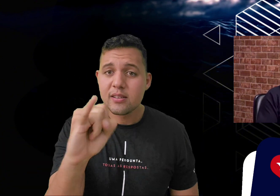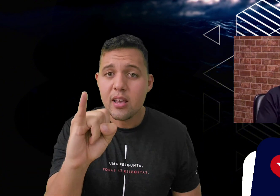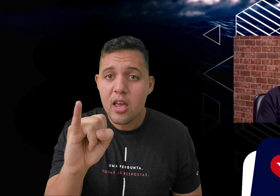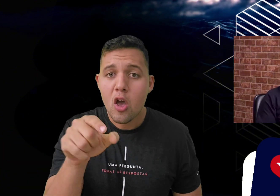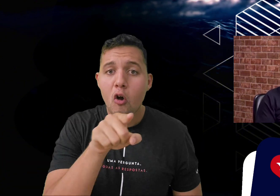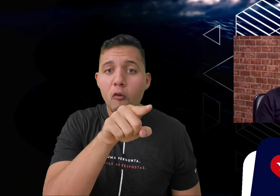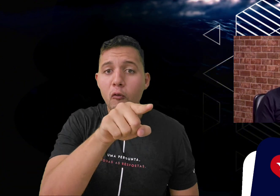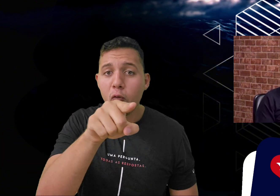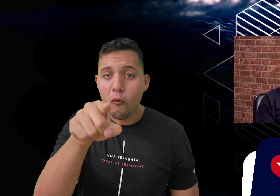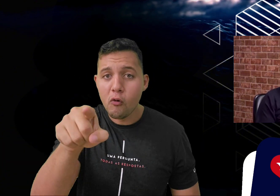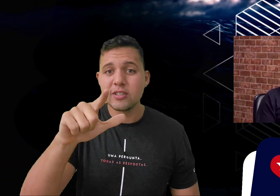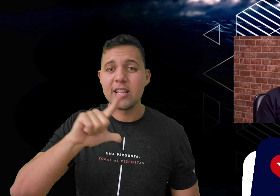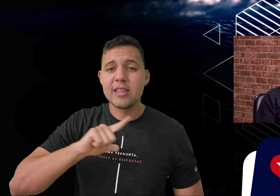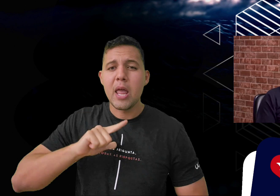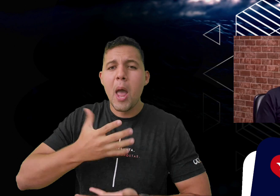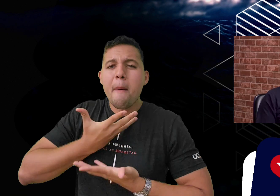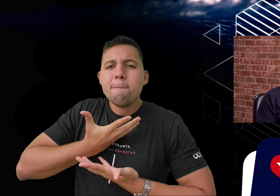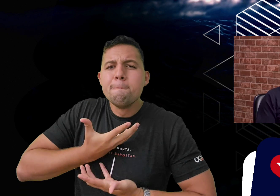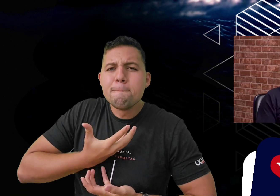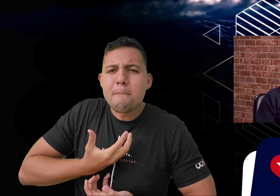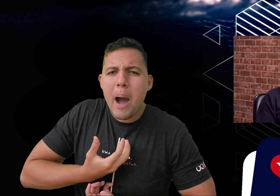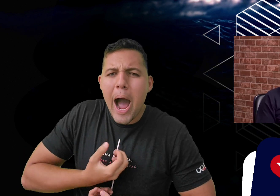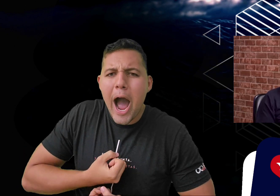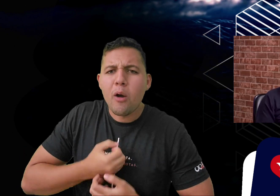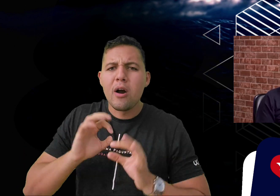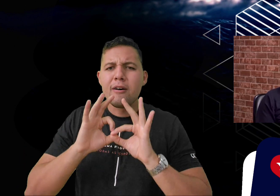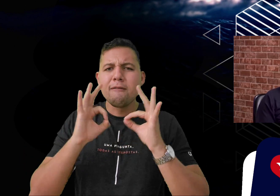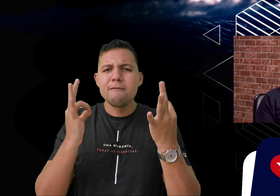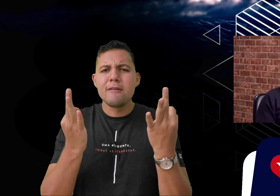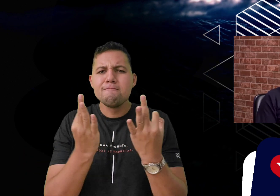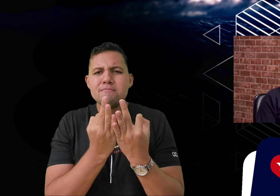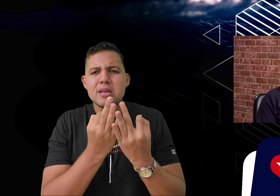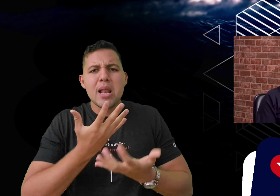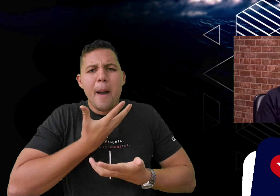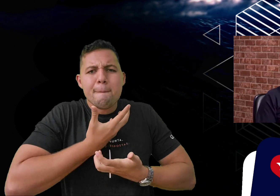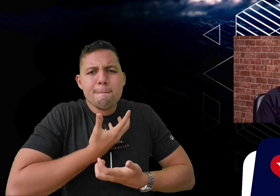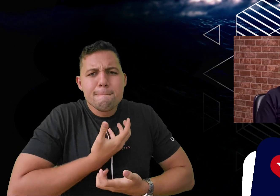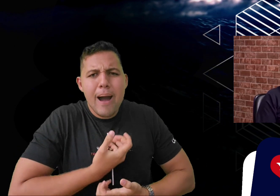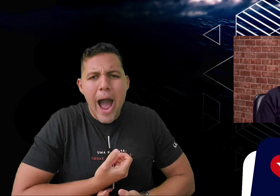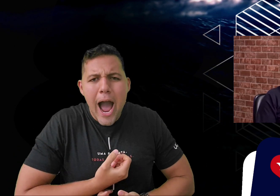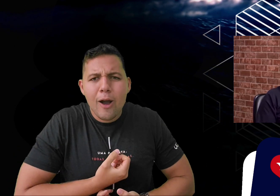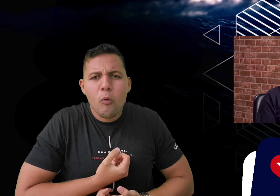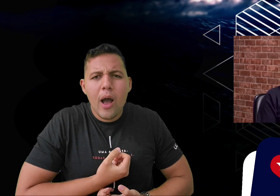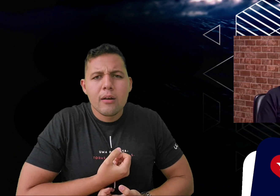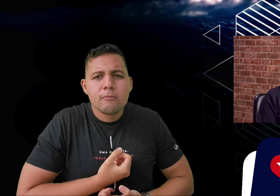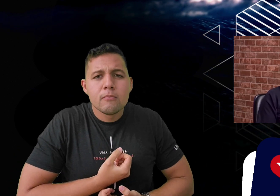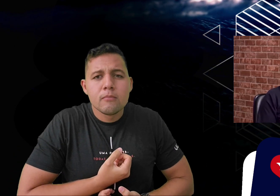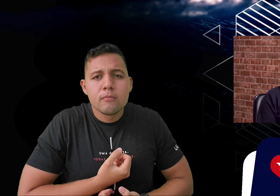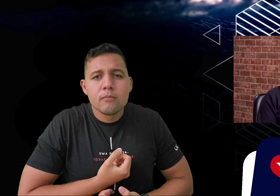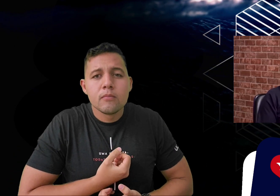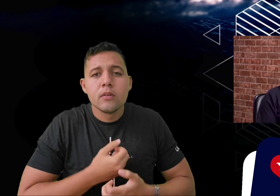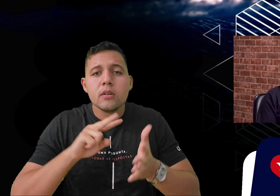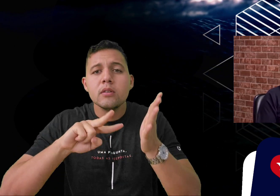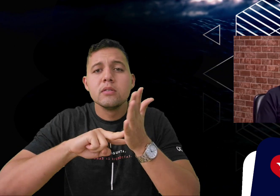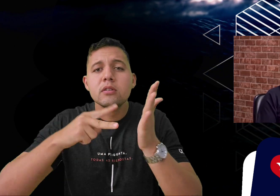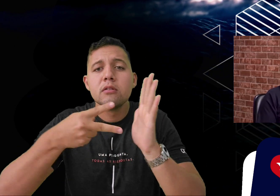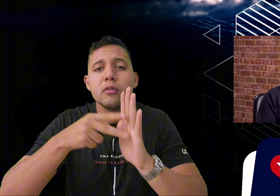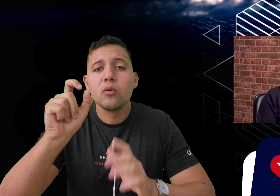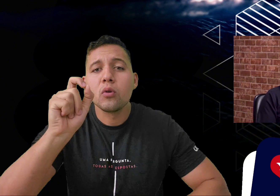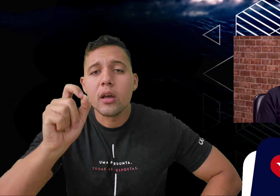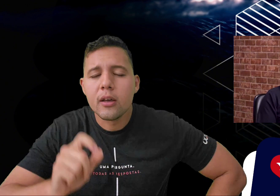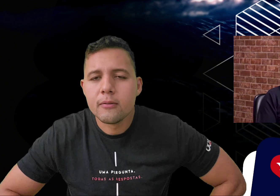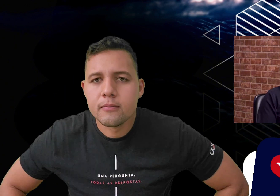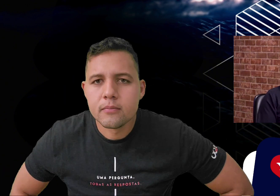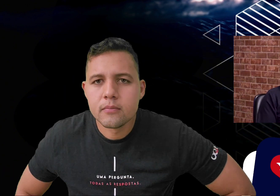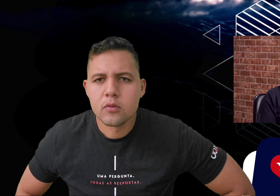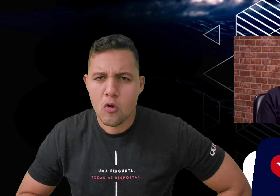enquanto você guarda ressentimento do seu familiar, trata com indiferença, etc, etc, o que é que você está fazendo?